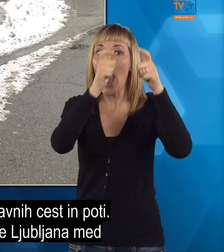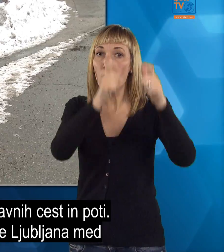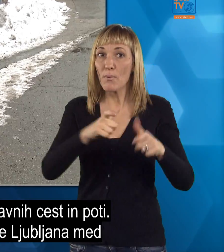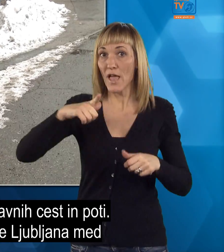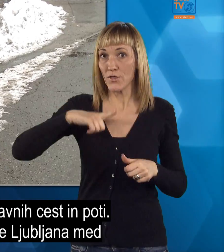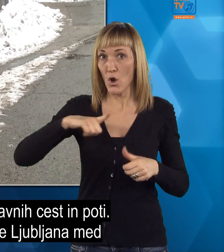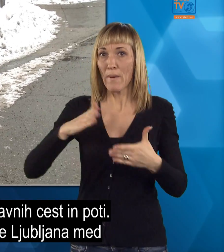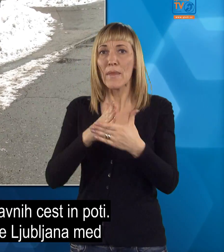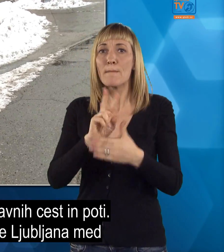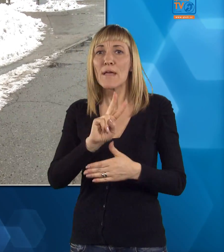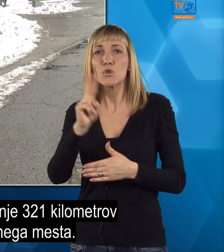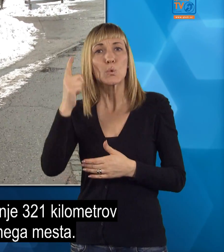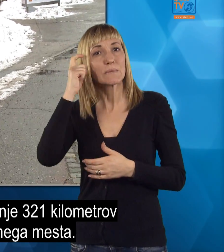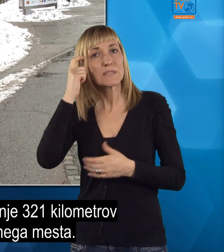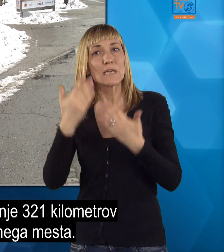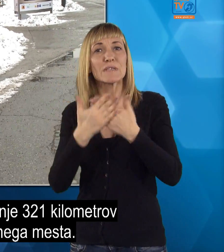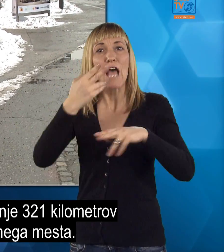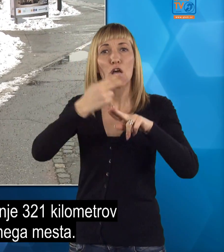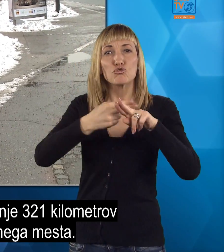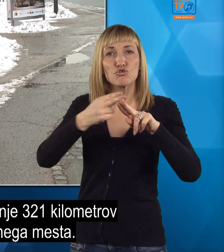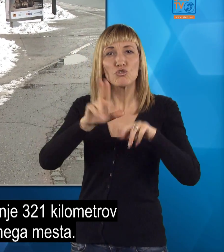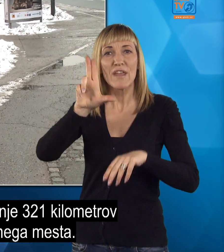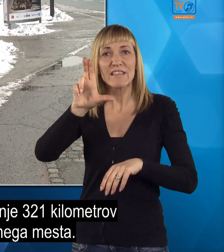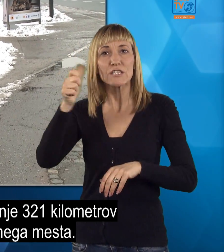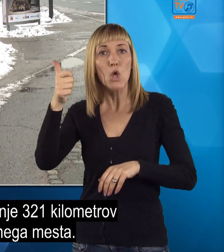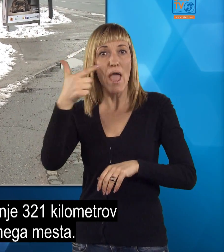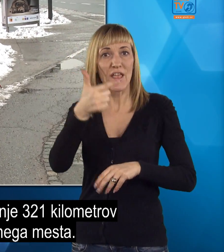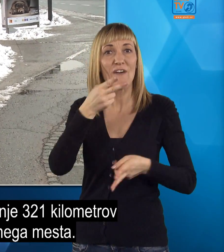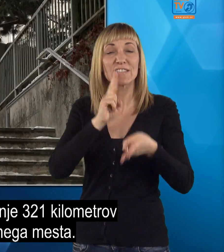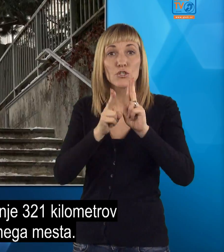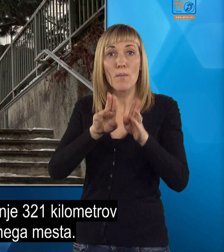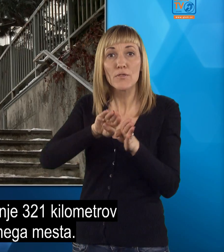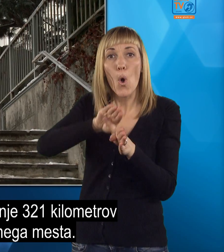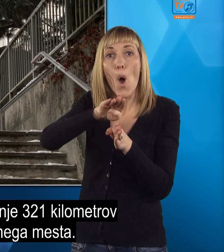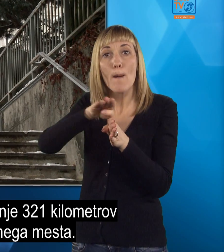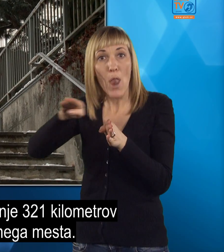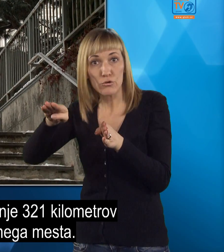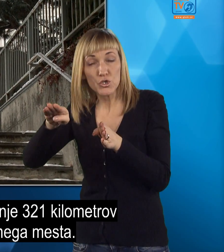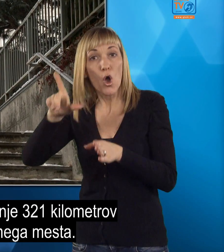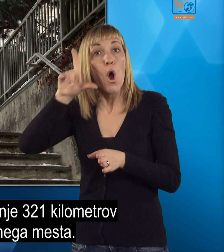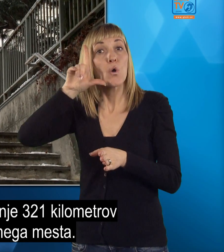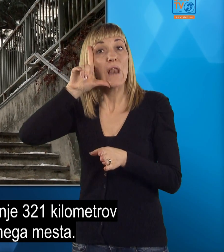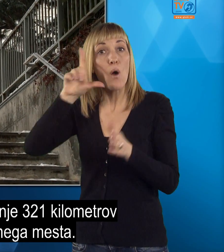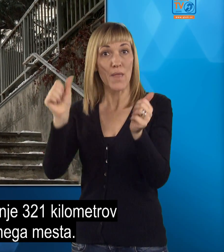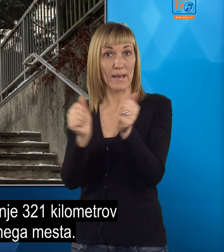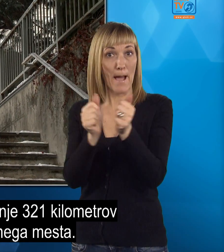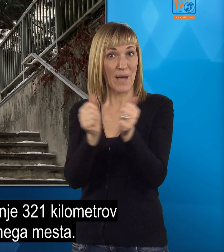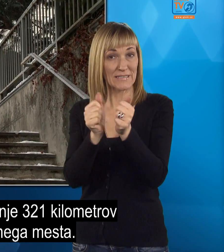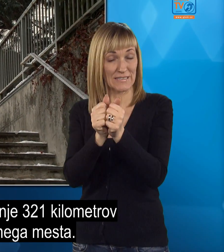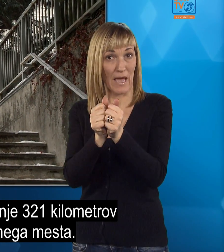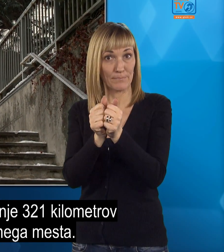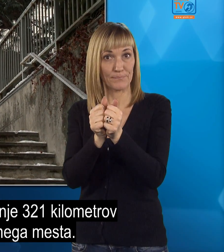Komunalno podjetje Ljubljana med drugim skrbi za čiščenje 321 km pločnikov glavnega mesta.